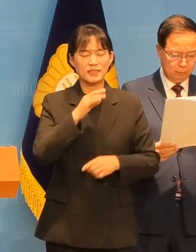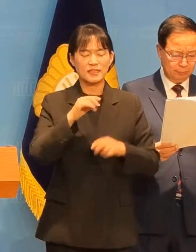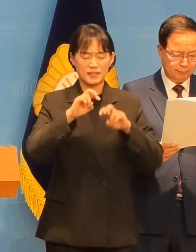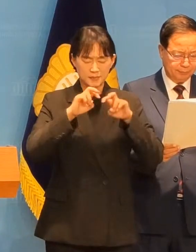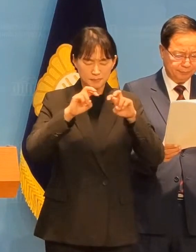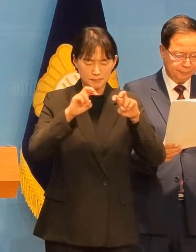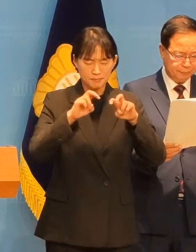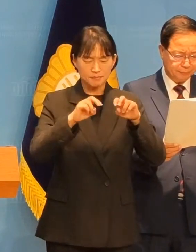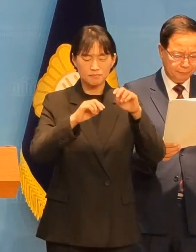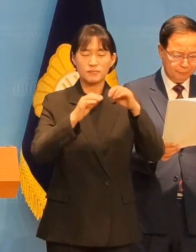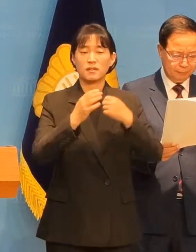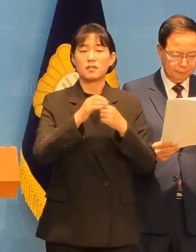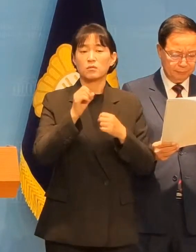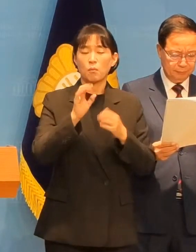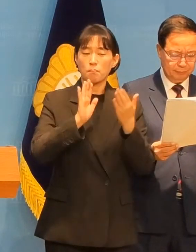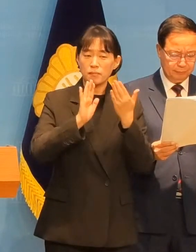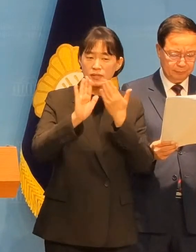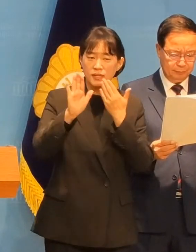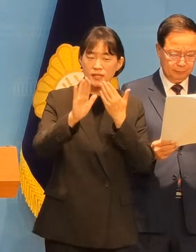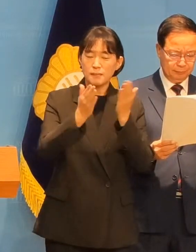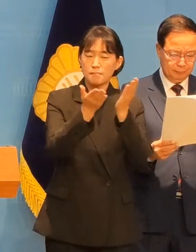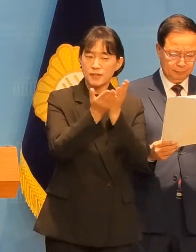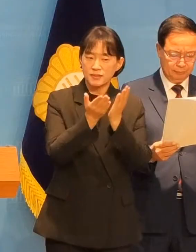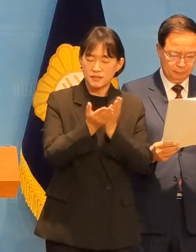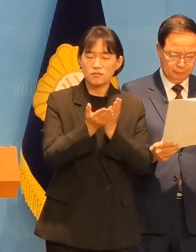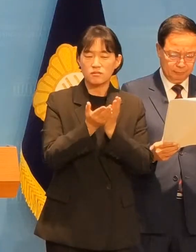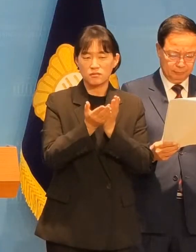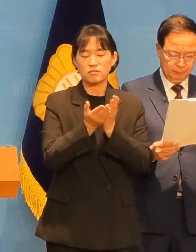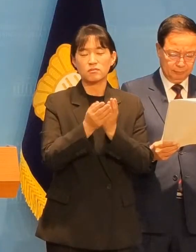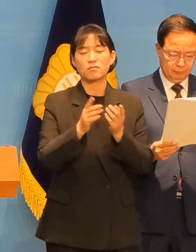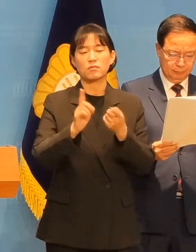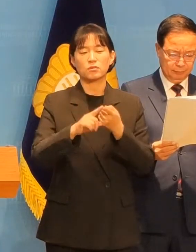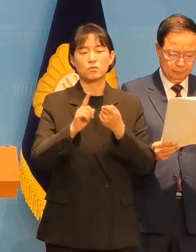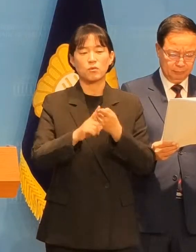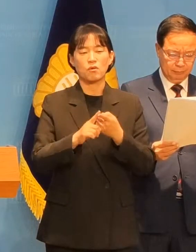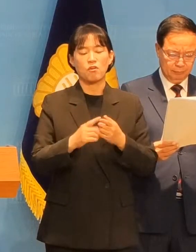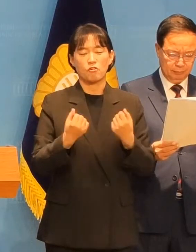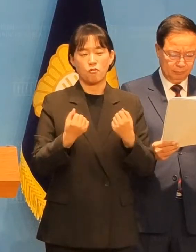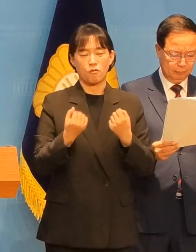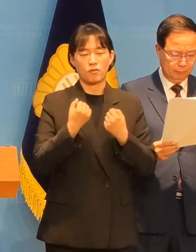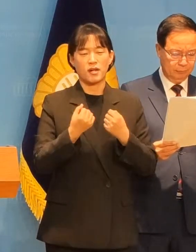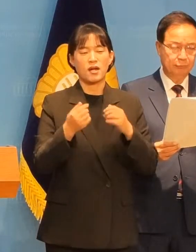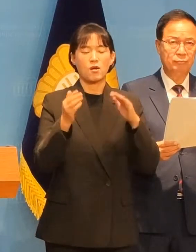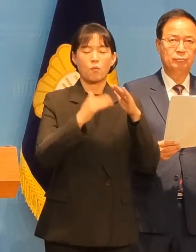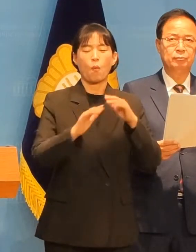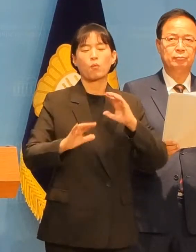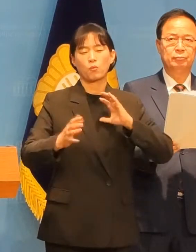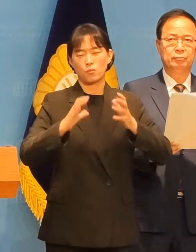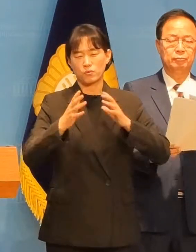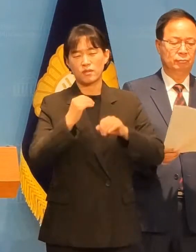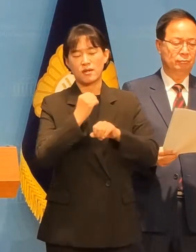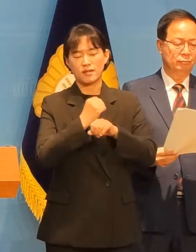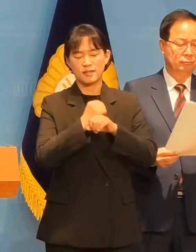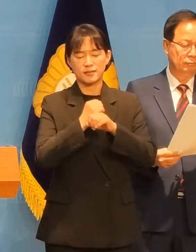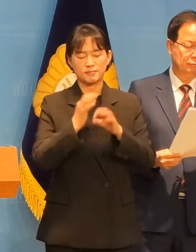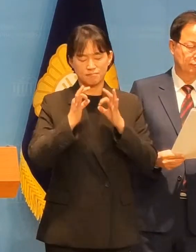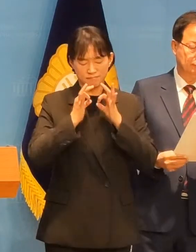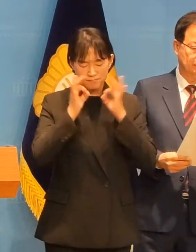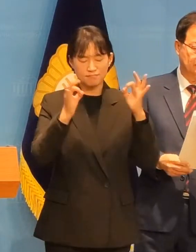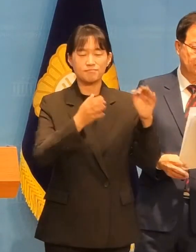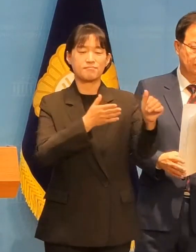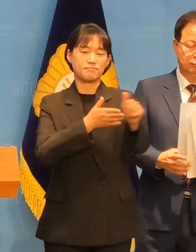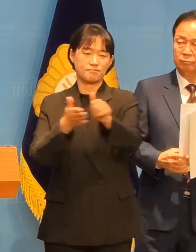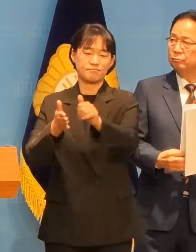분석과 미래지향적인 대안 제시를 통해 건강한 공론의 장을 형성하는 데 기여해 주시기를